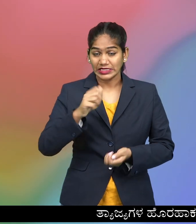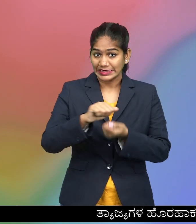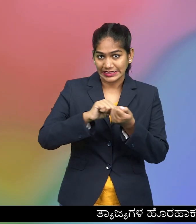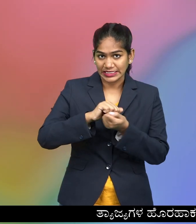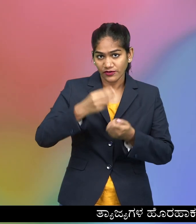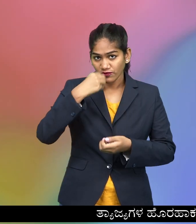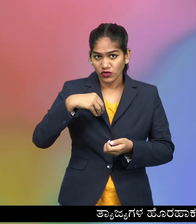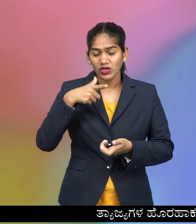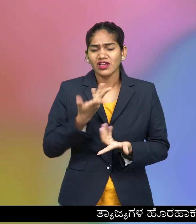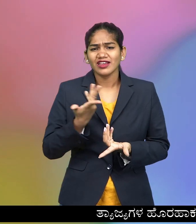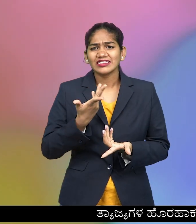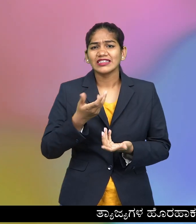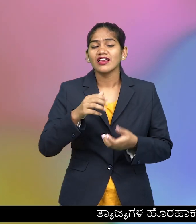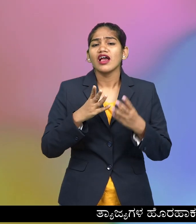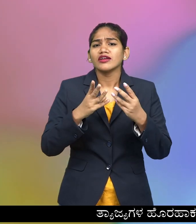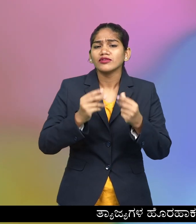ಪಾತ್ರವನ್ನು ವಹಿಸುತ್ತದೆ.